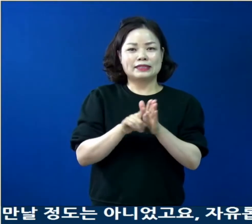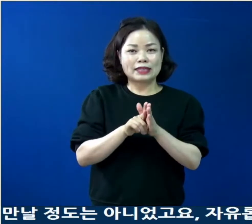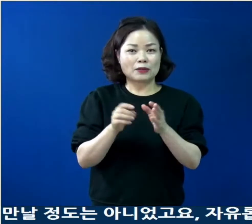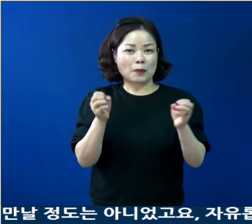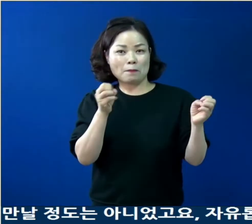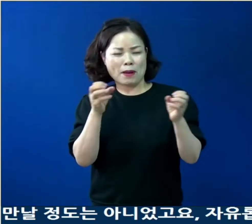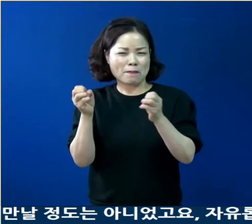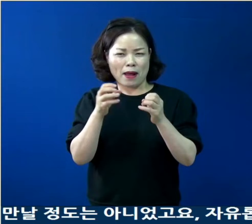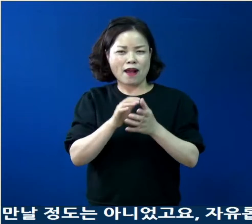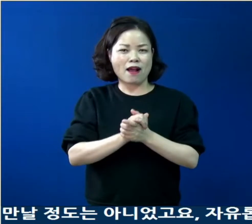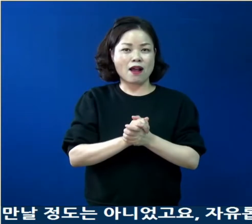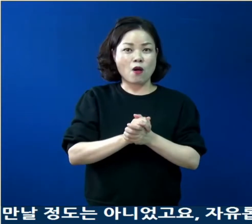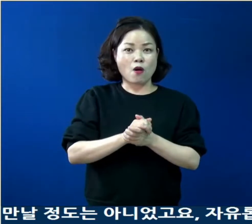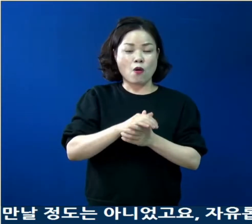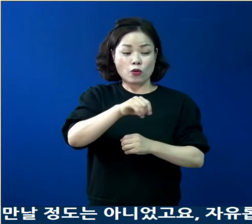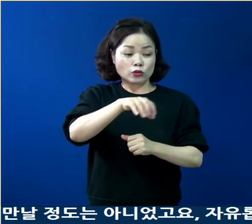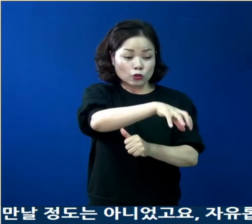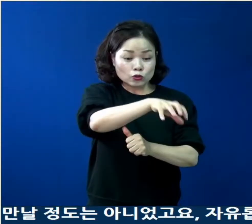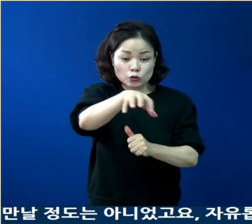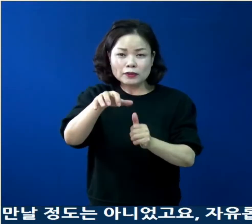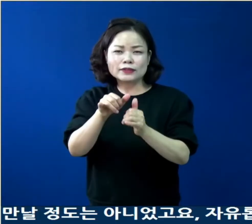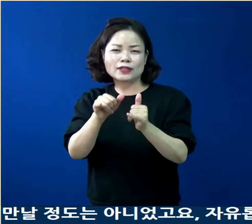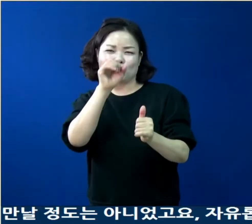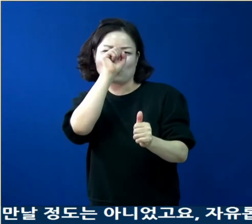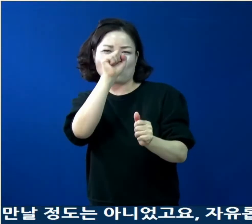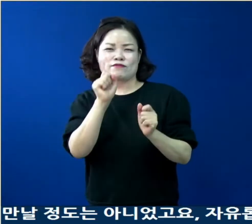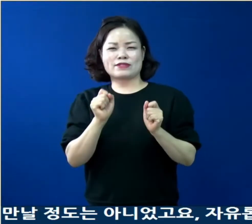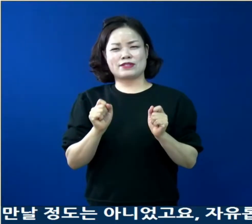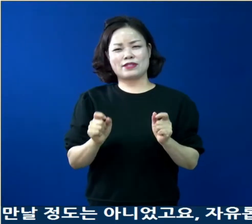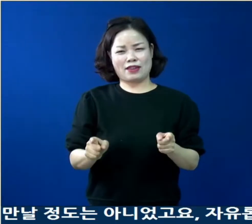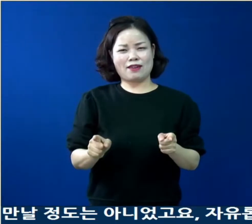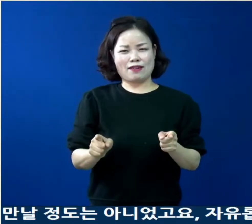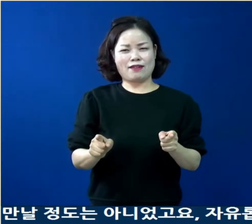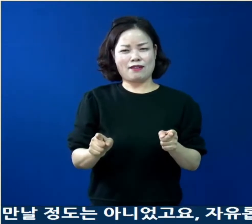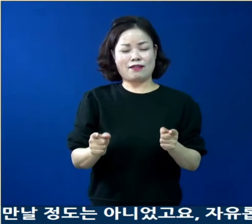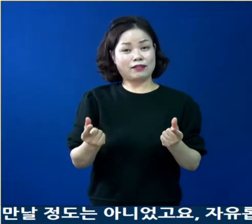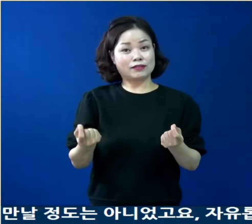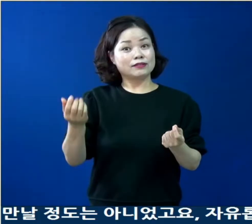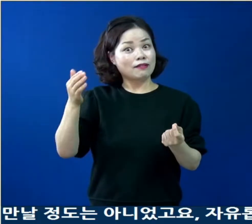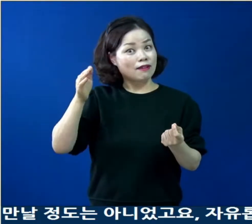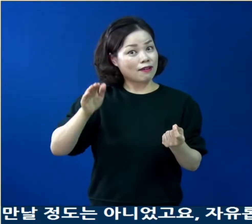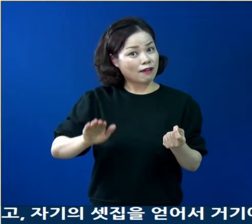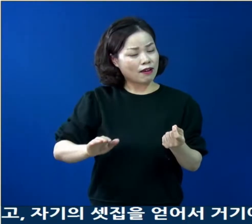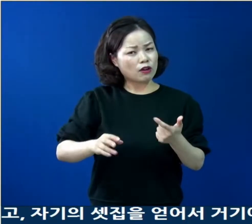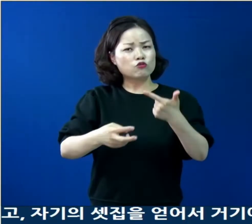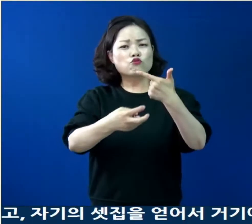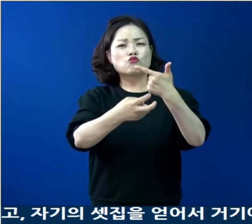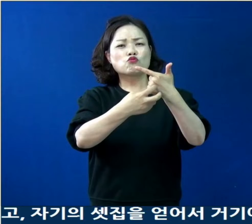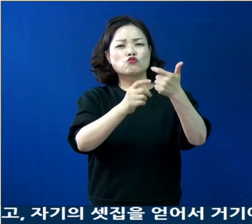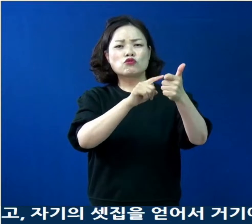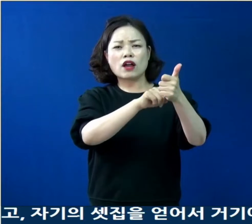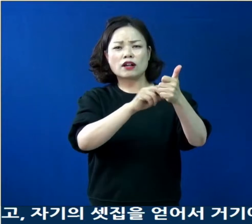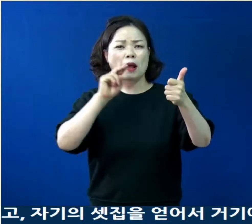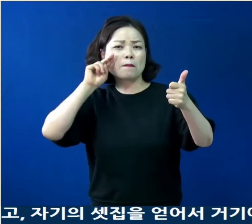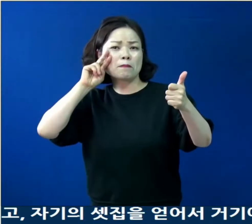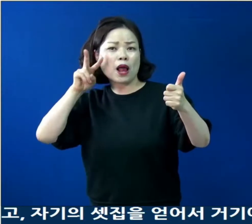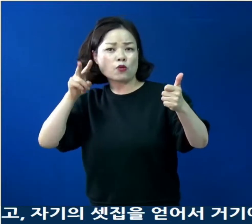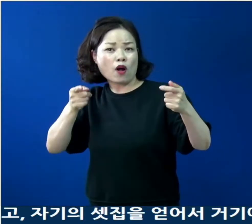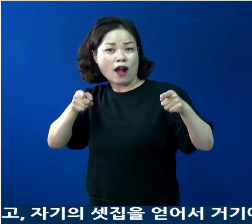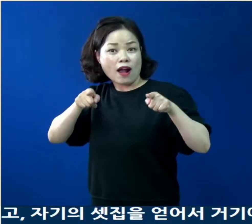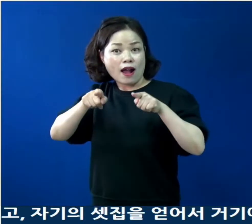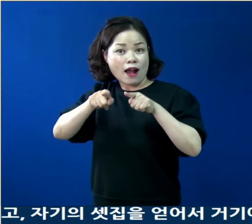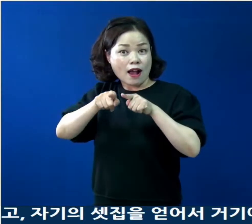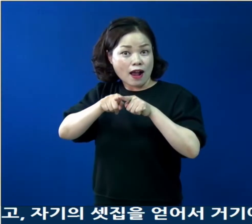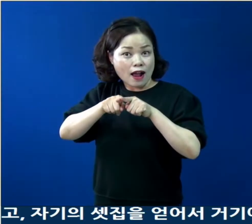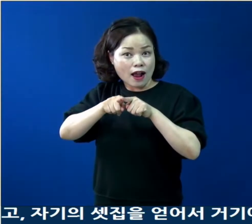논하고 오히려 주변 사람들에게는 좋은 기회가 아니었나 생각하는데 누가가 바울과 함께